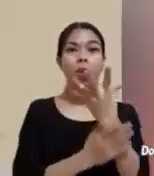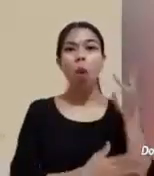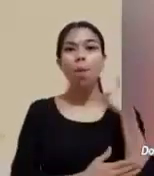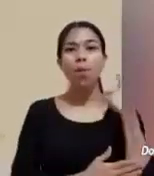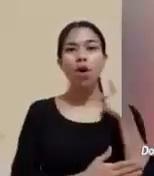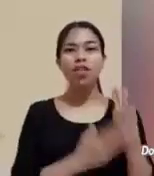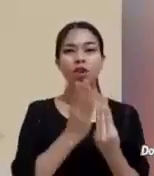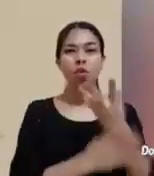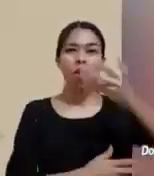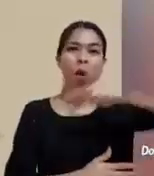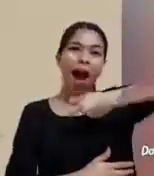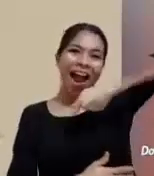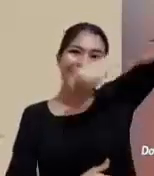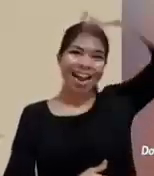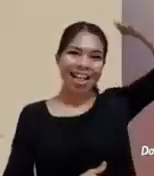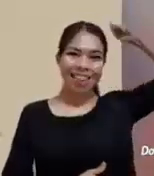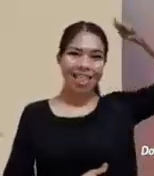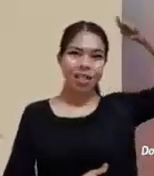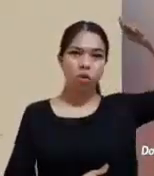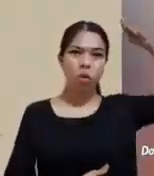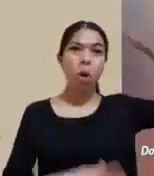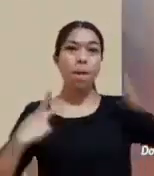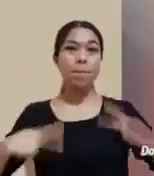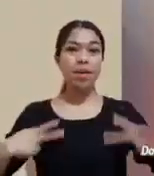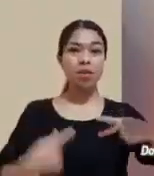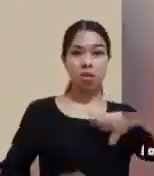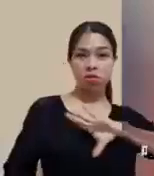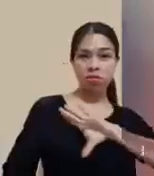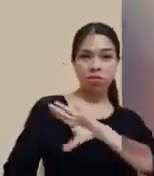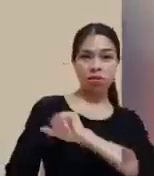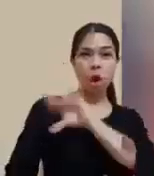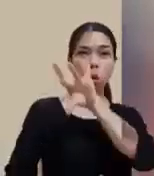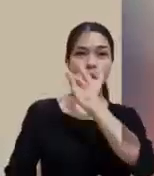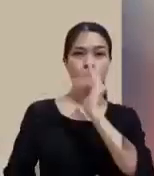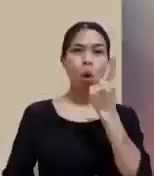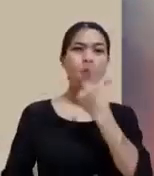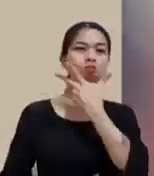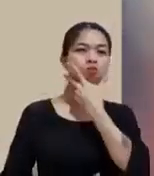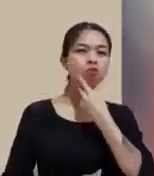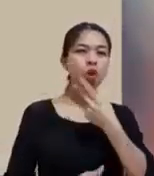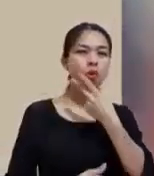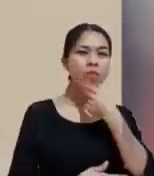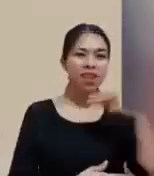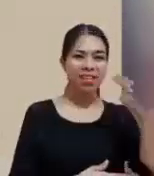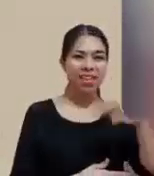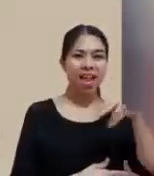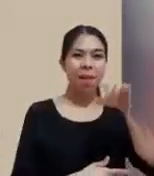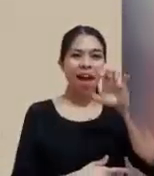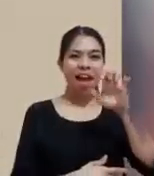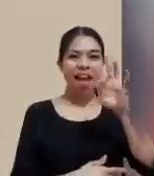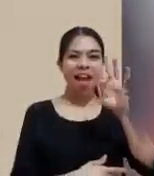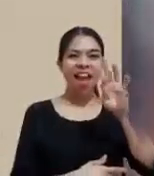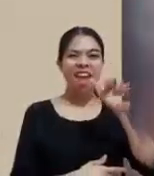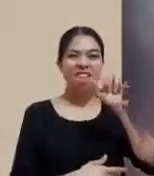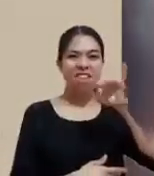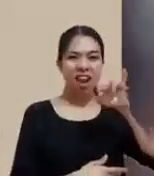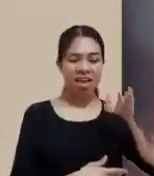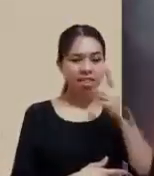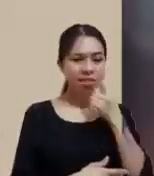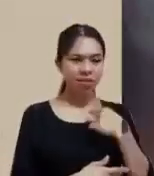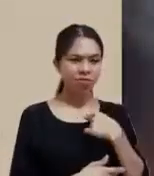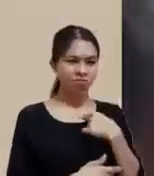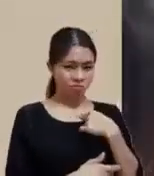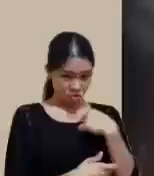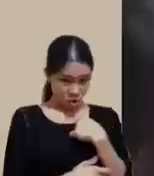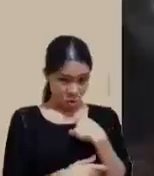elecciones, todo mundo escoge favorito. Bueno, don Efraín queda impasible y dice: yo no le creo